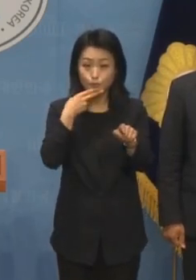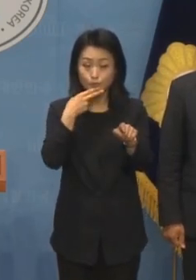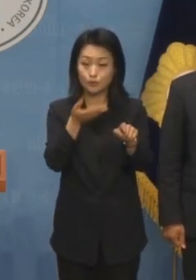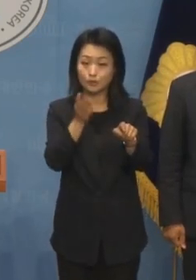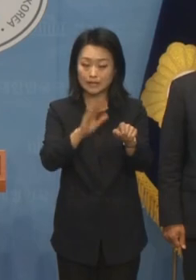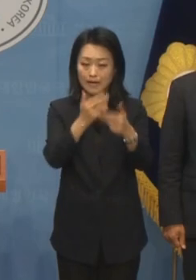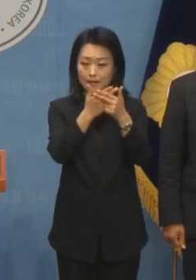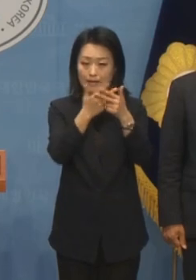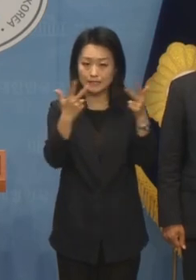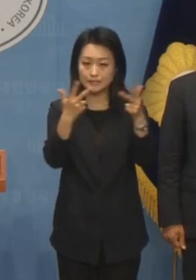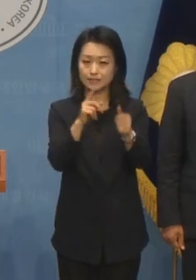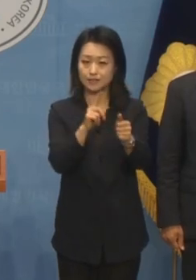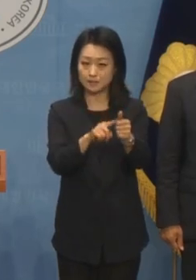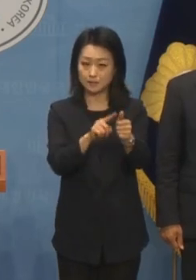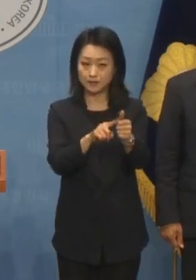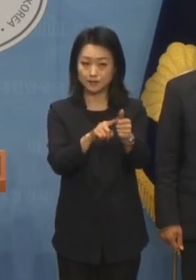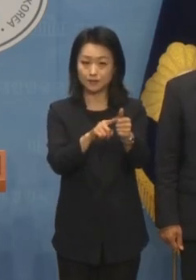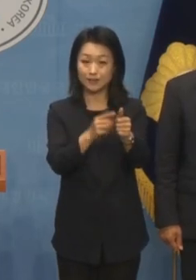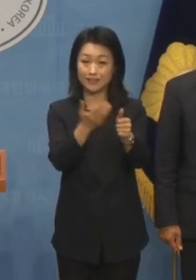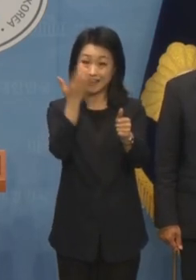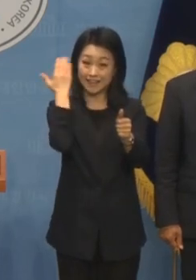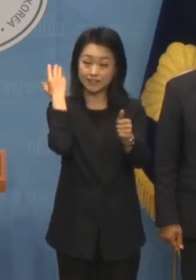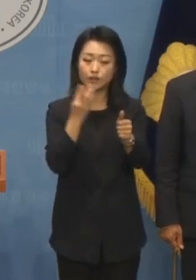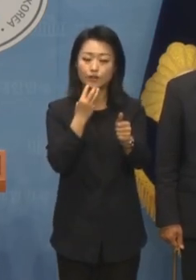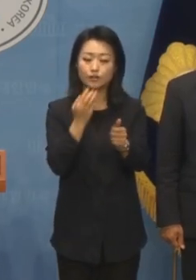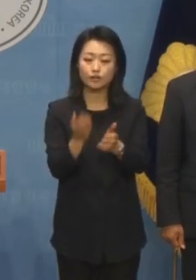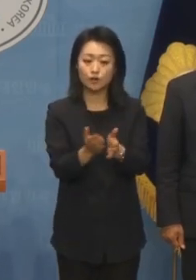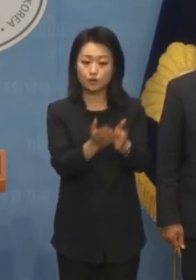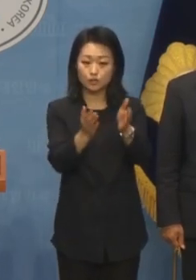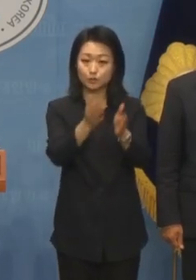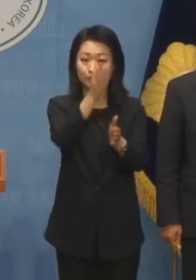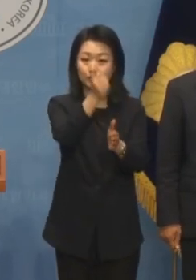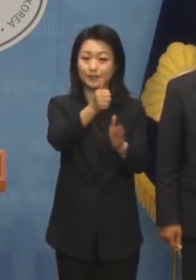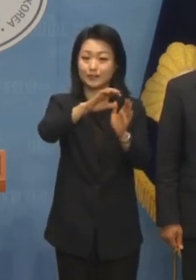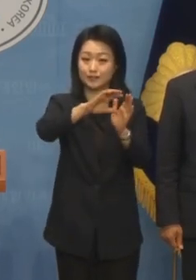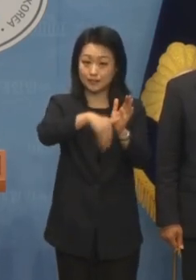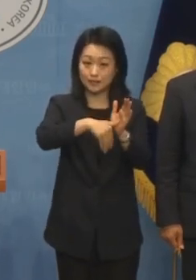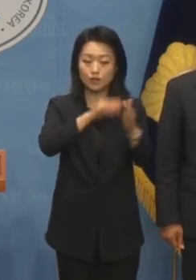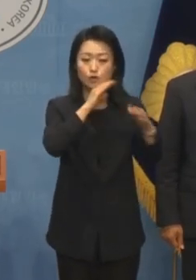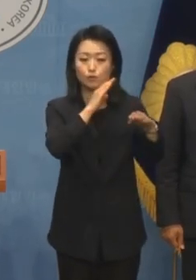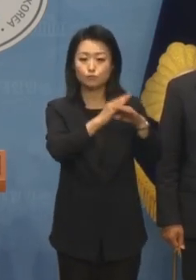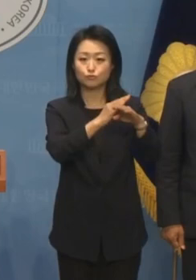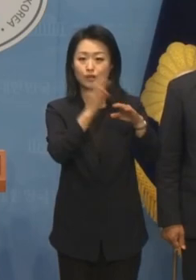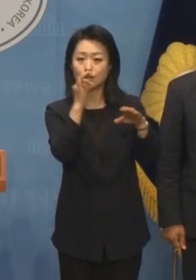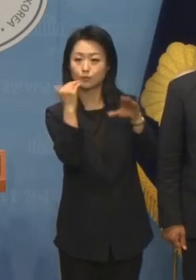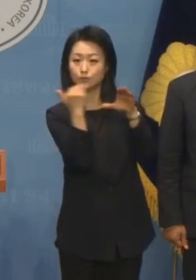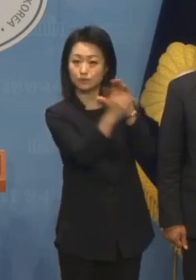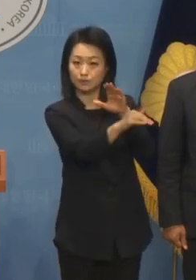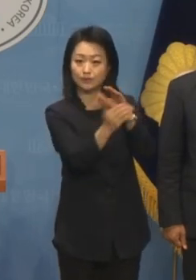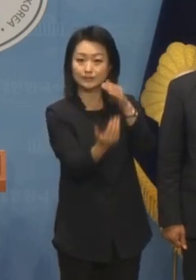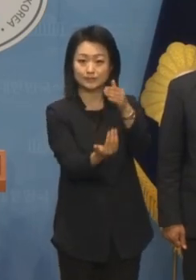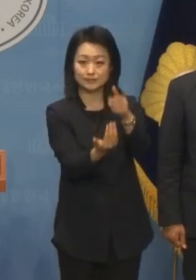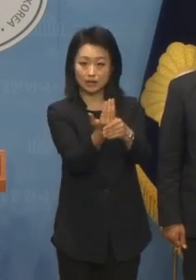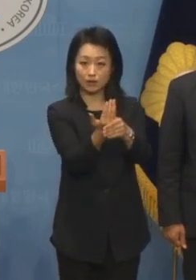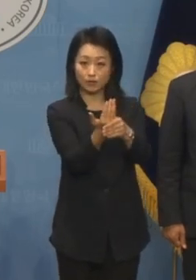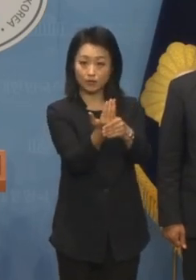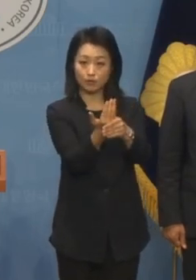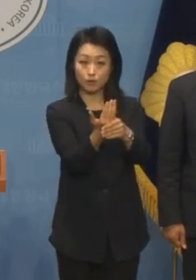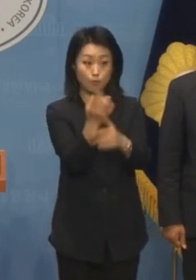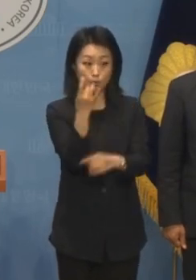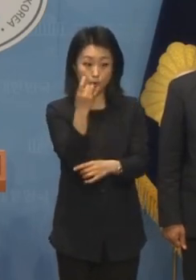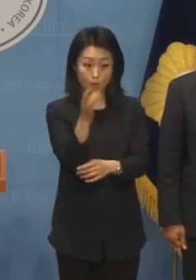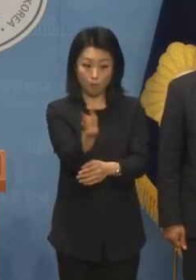이재명 경기지사의 대북 송금 사건을 마치 있는